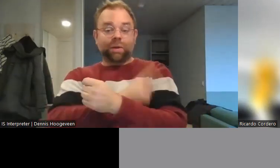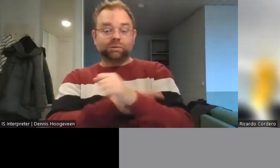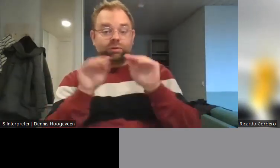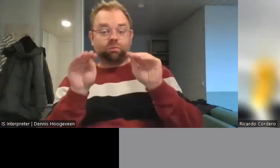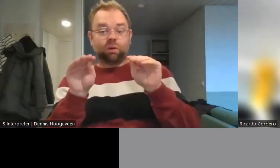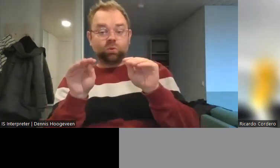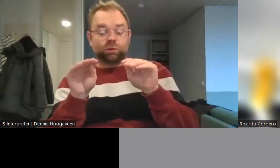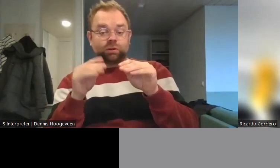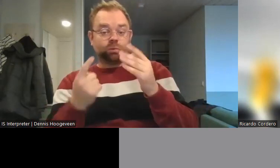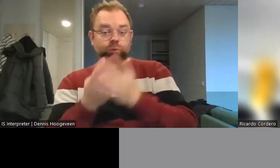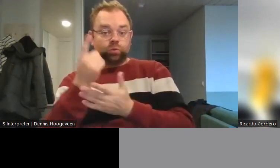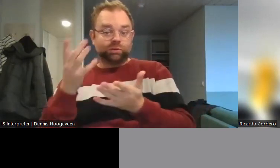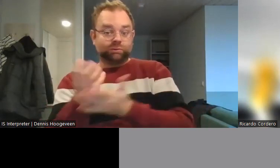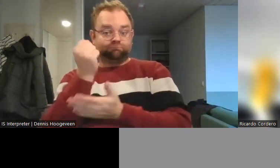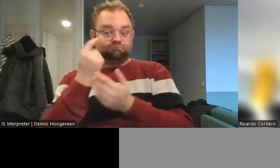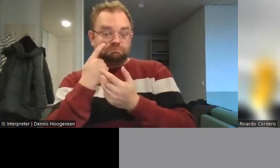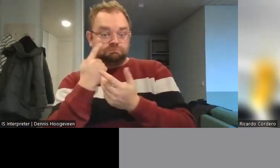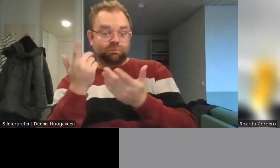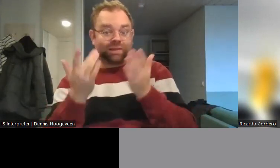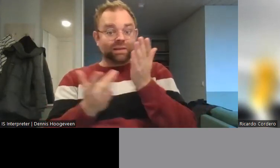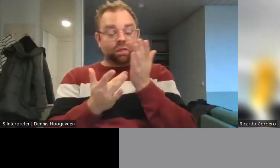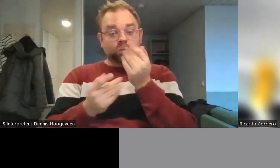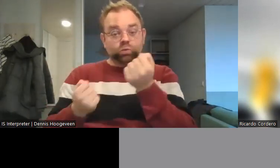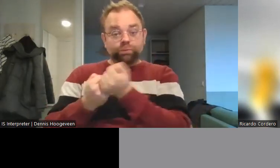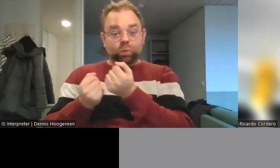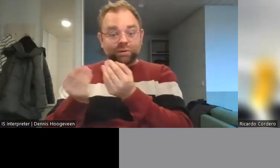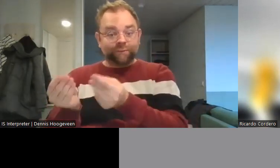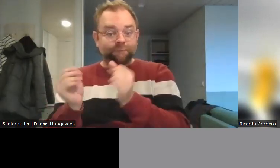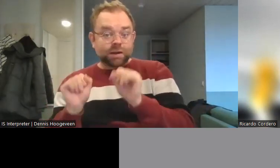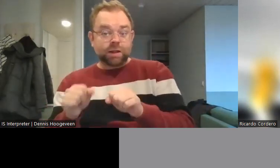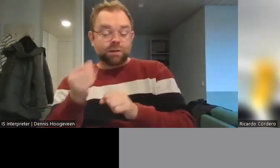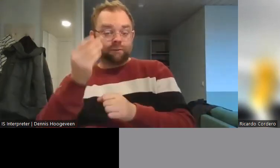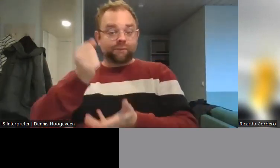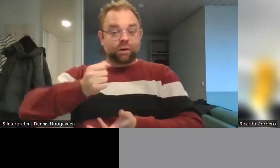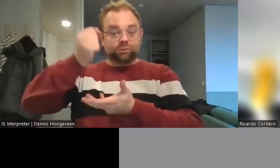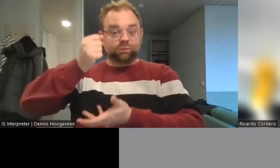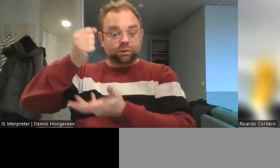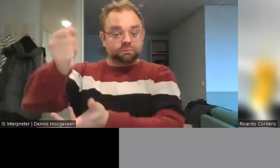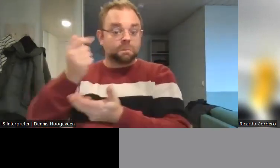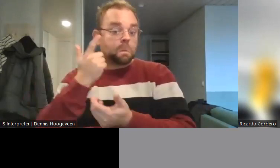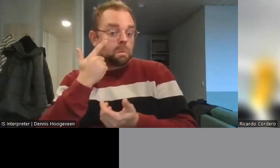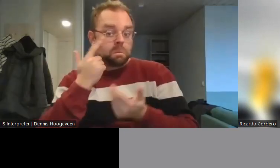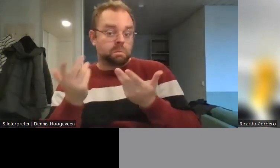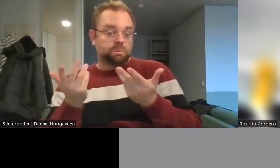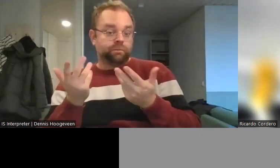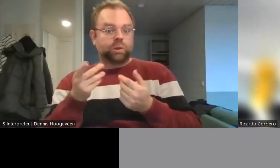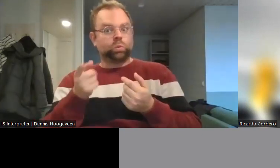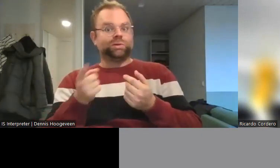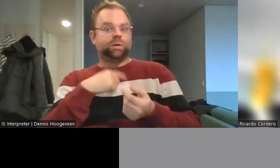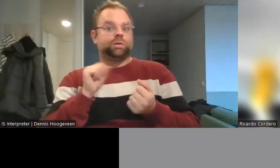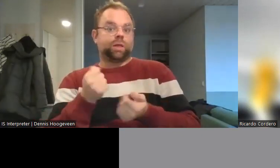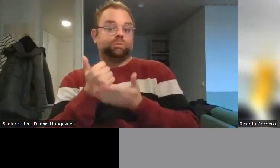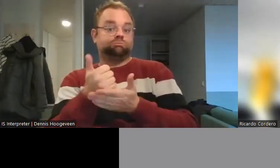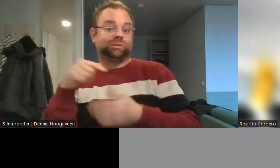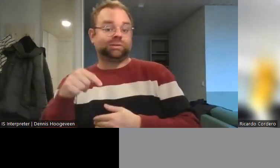soutien d'engagement financier. Et c'est quelque chose que nous pouvons faire. Donc, en termes du Forum mondial sur les réfugiés